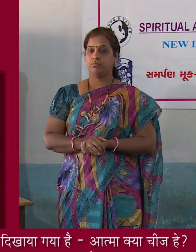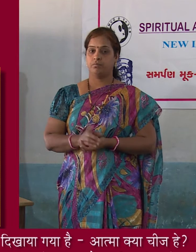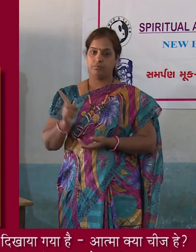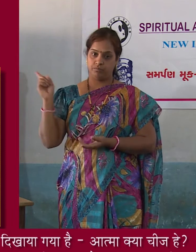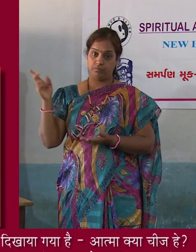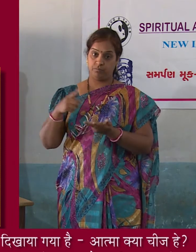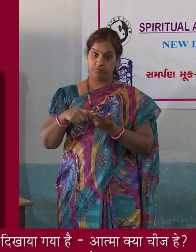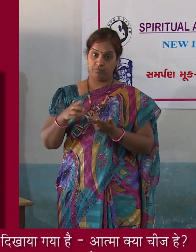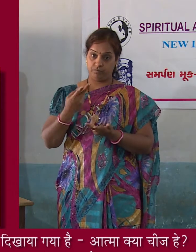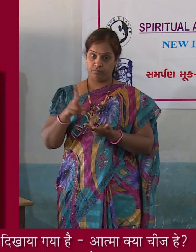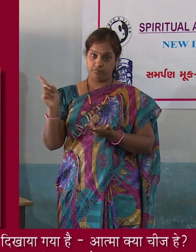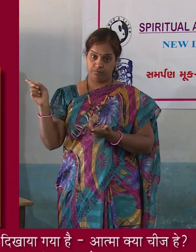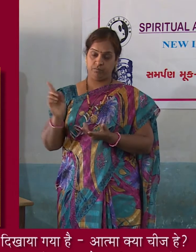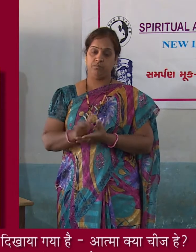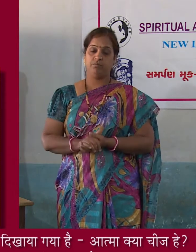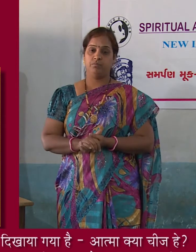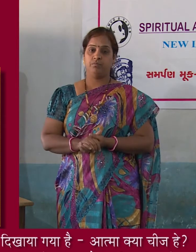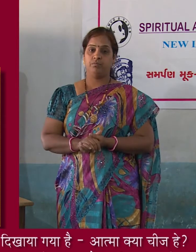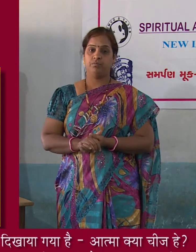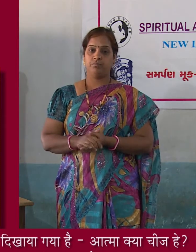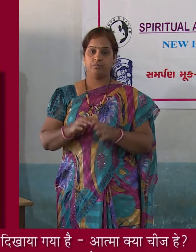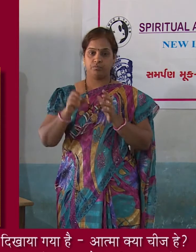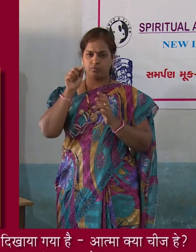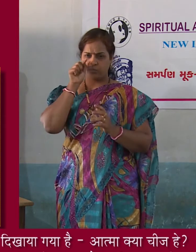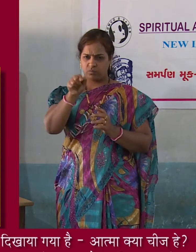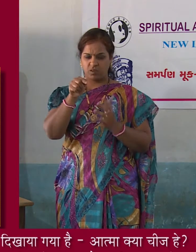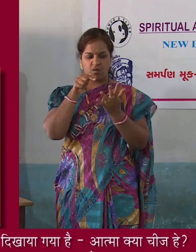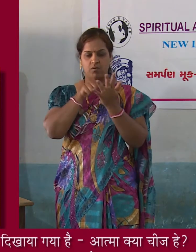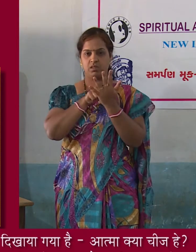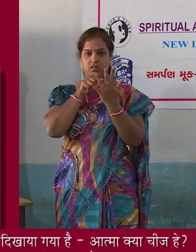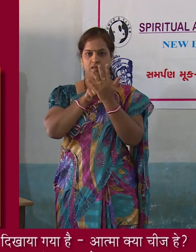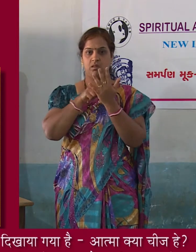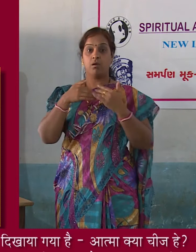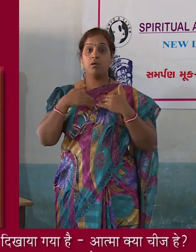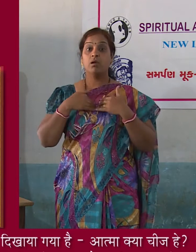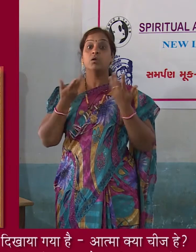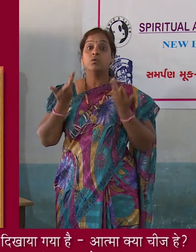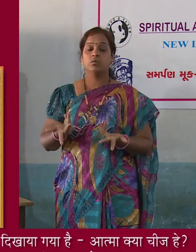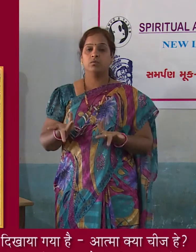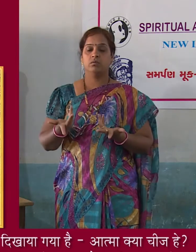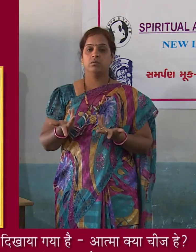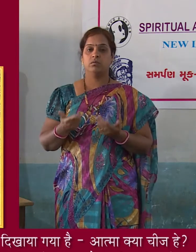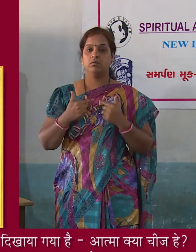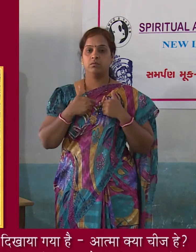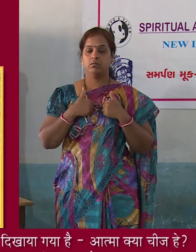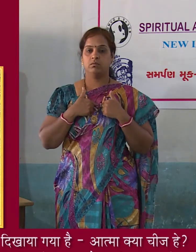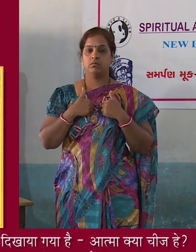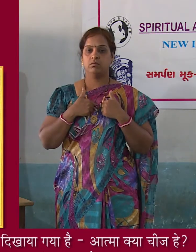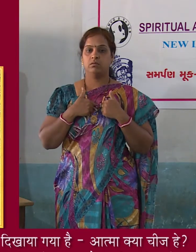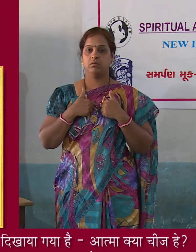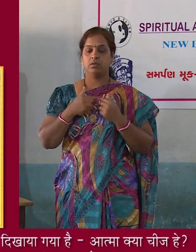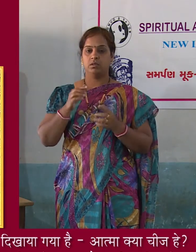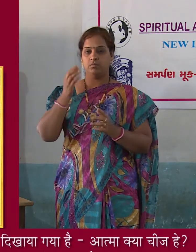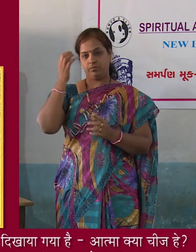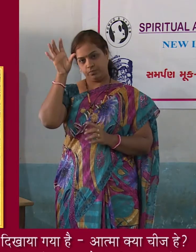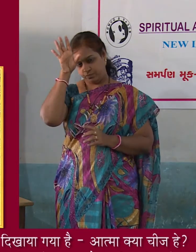आत्मा के चित्र में सबसे बीच में दिखाया गया है कि आत्मा क्या चीज है। आत्मा एक मूर्ति के